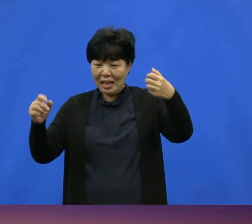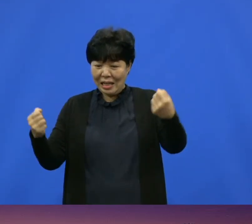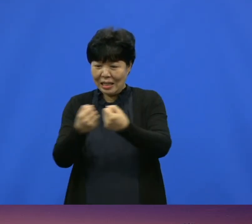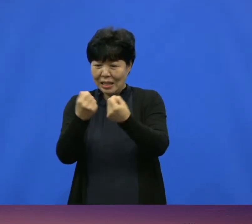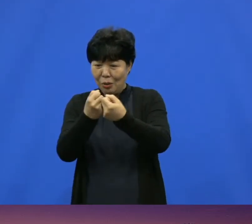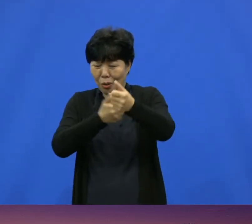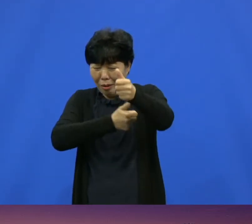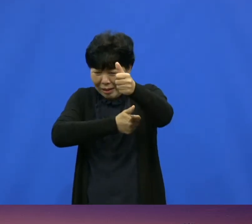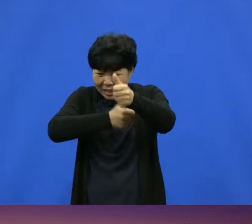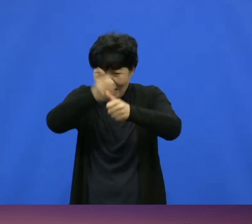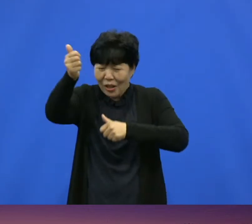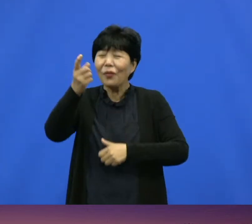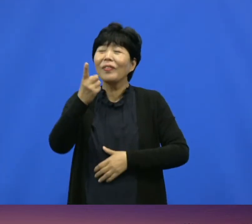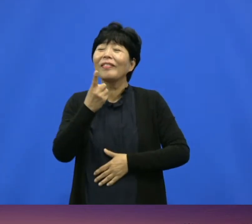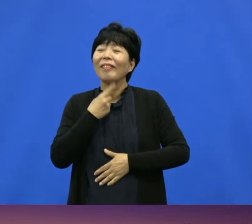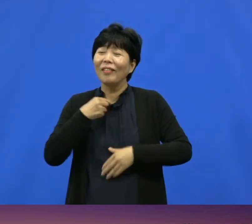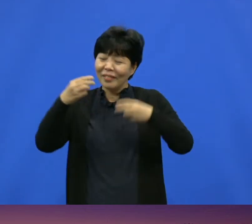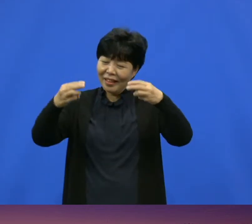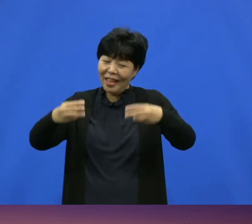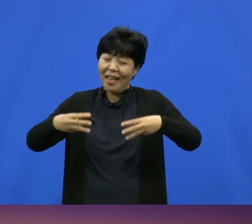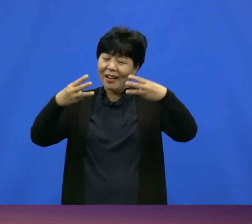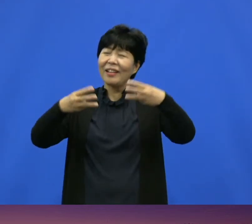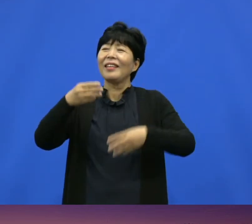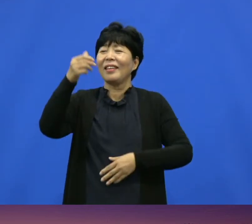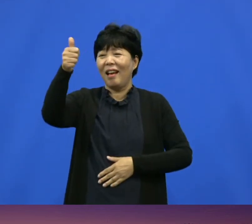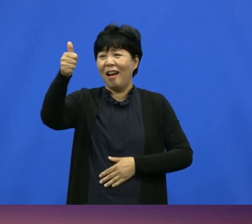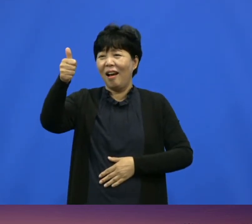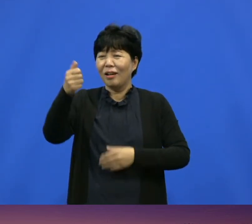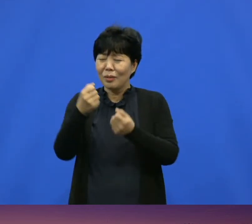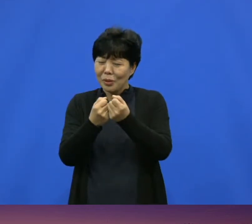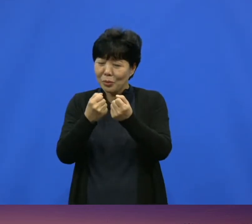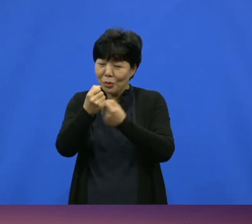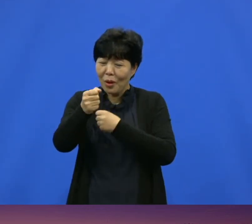한없이 약해져요. 한없이 약해져. 이게 인간이에요, 인간이.